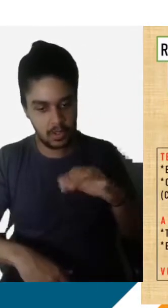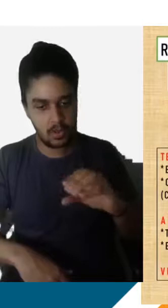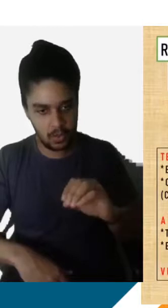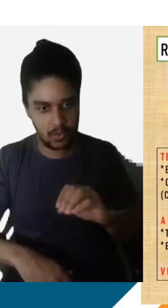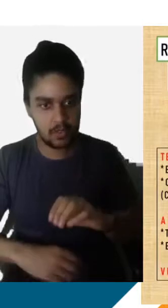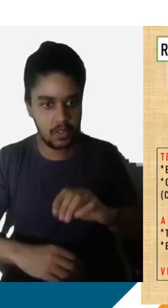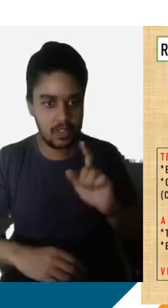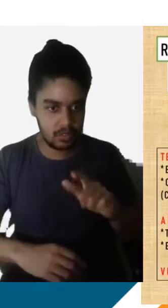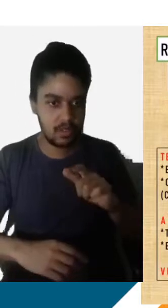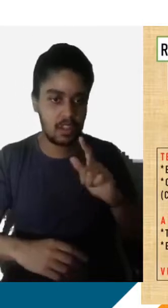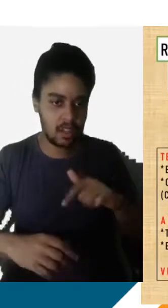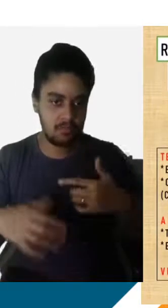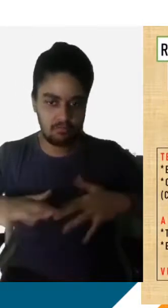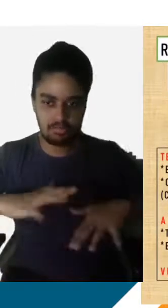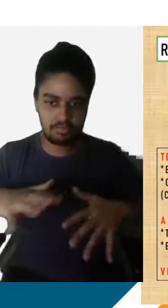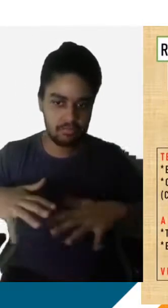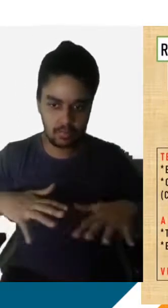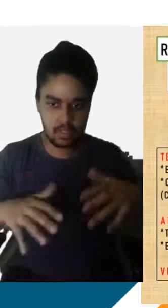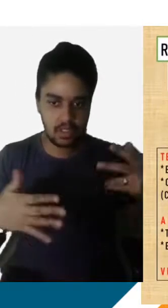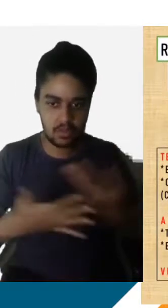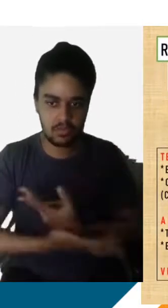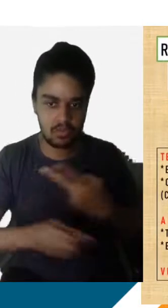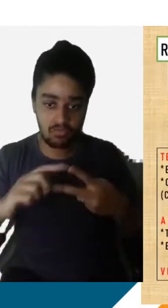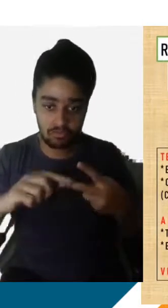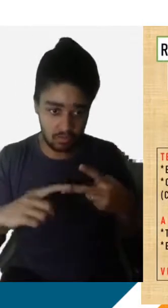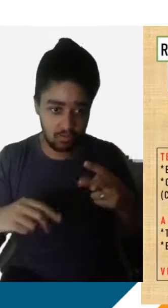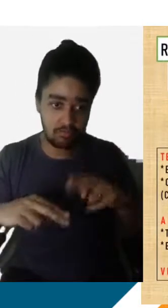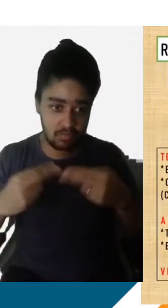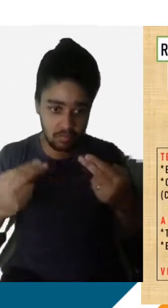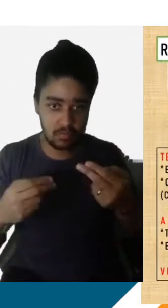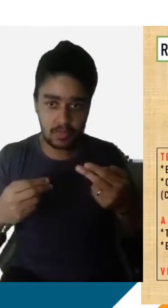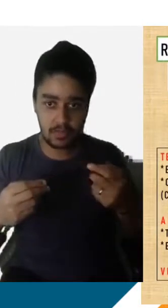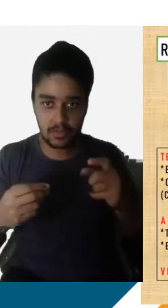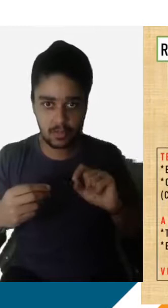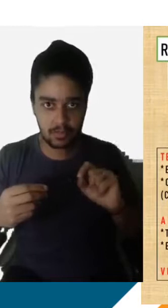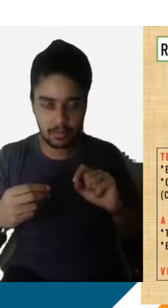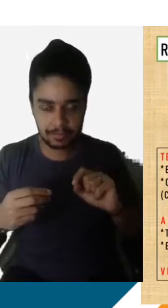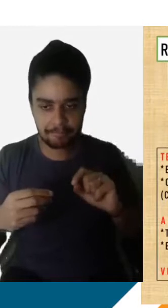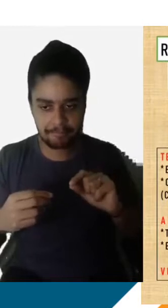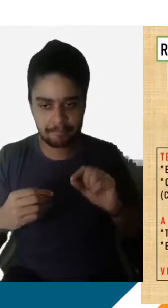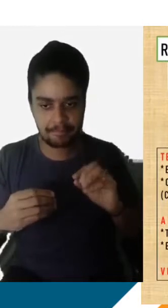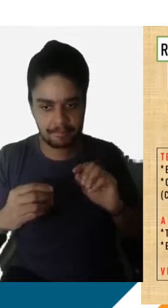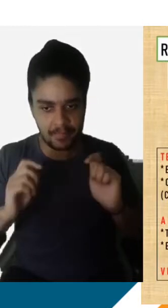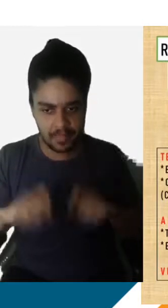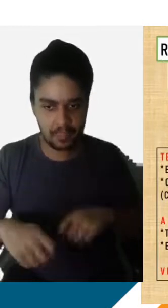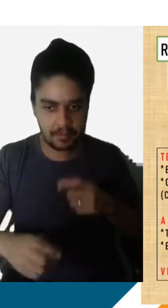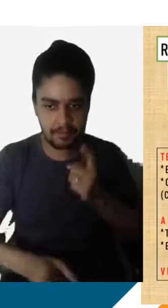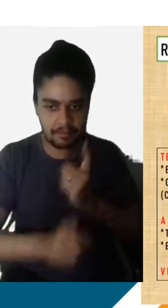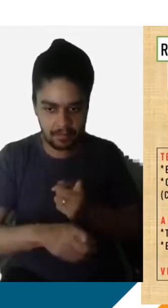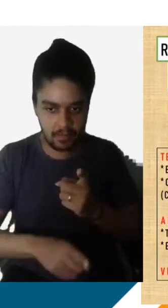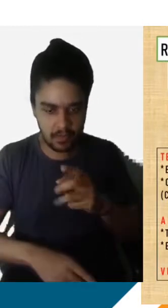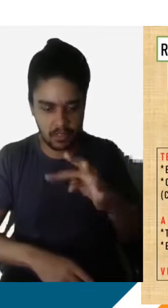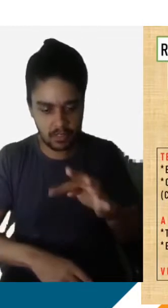são justamente tremores, né, desencadeados por esses dois processos que podem